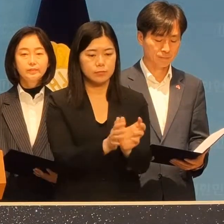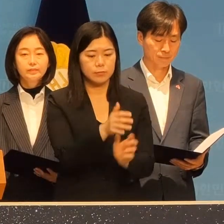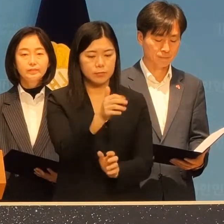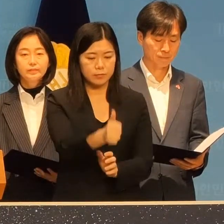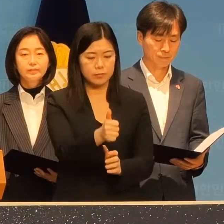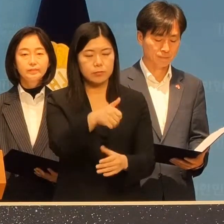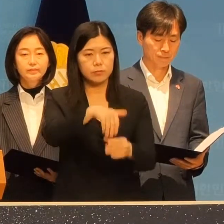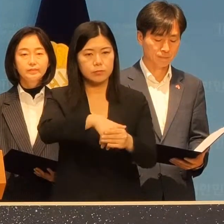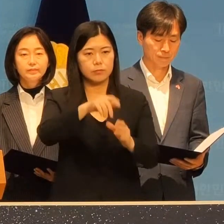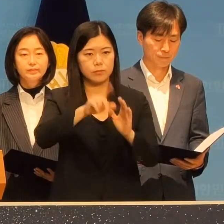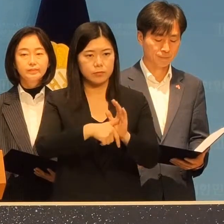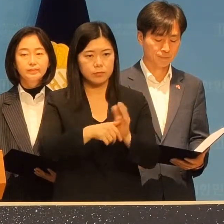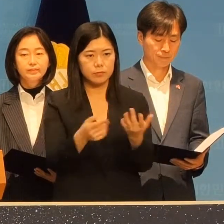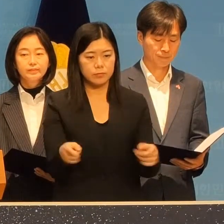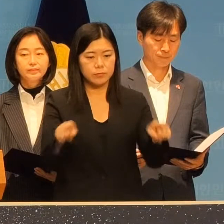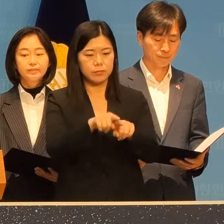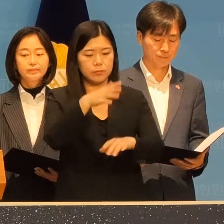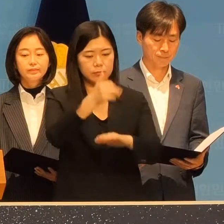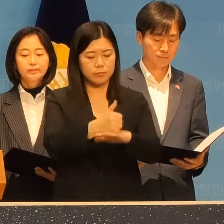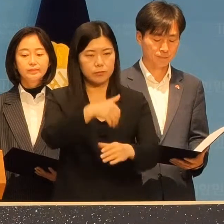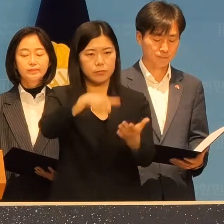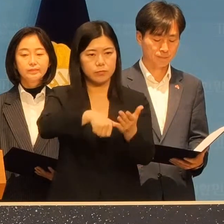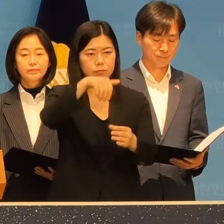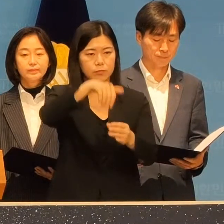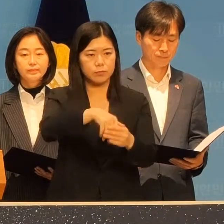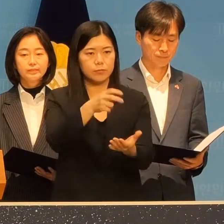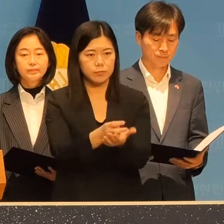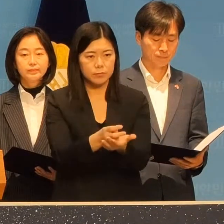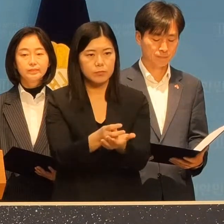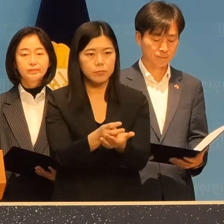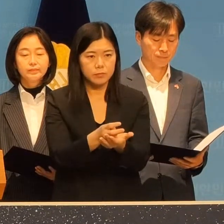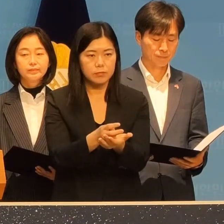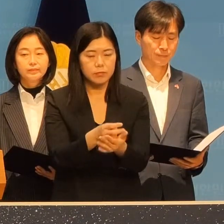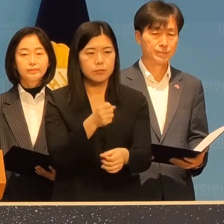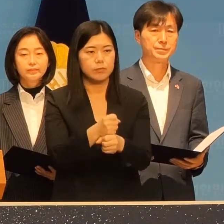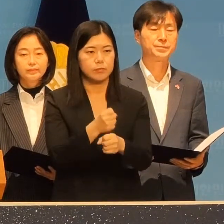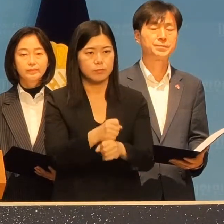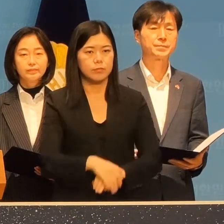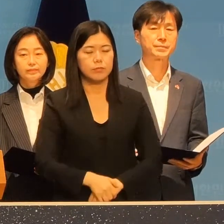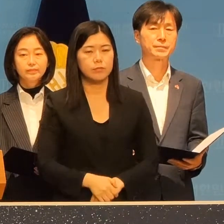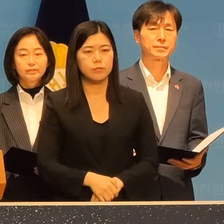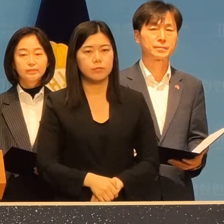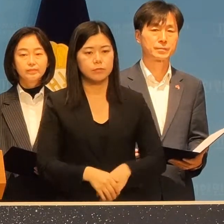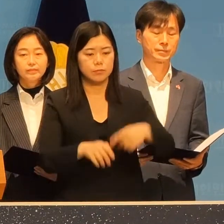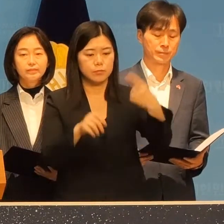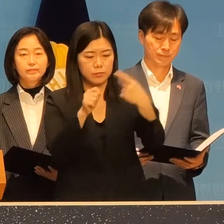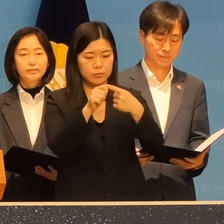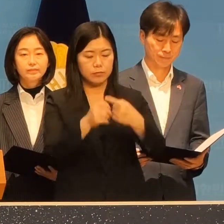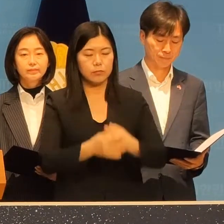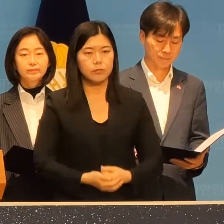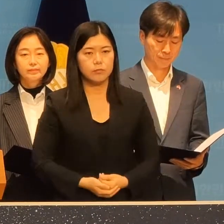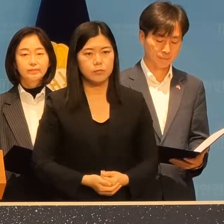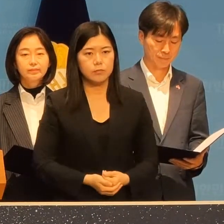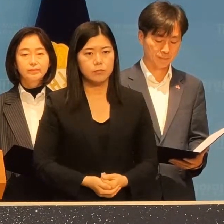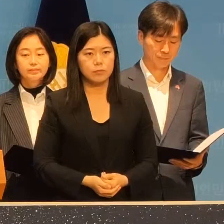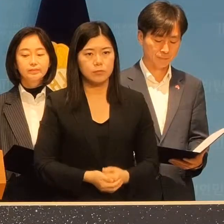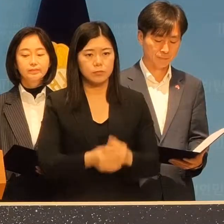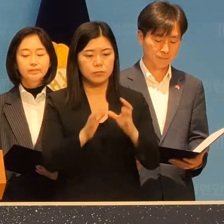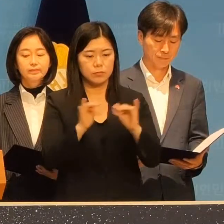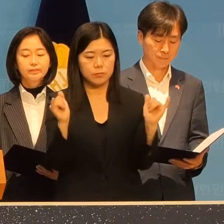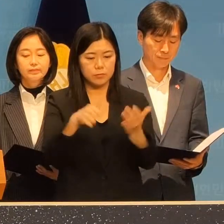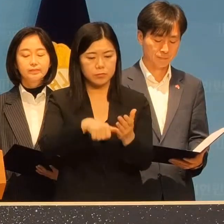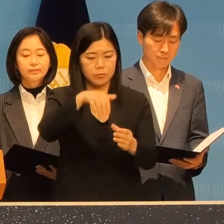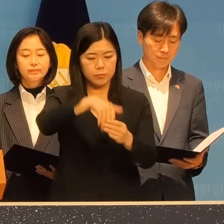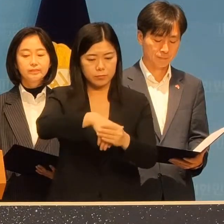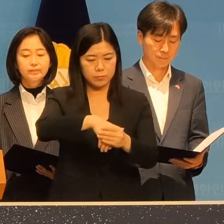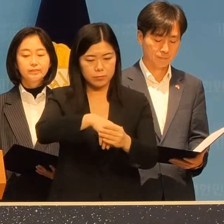선거에서 결선 투표제가 도입되는 개혁을 이뤄내겠습니다. 하나, 국민이 선출한